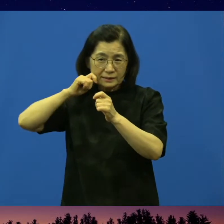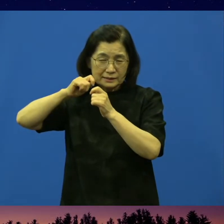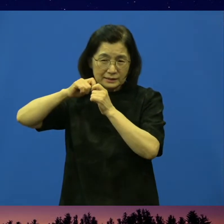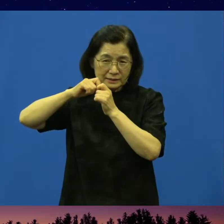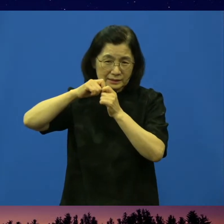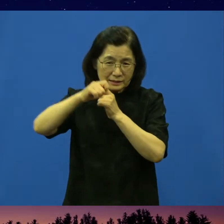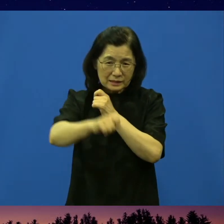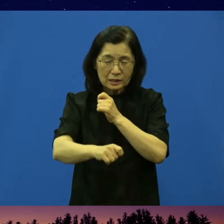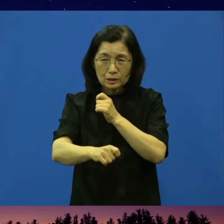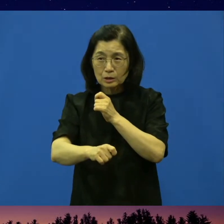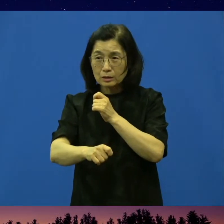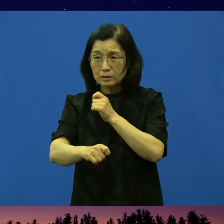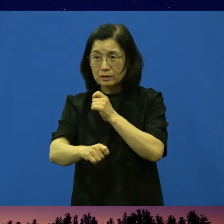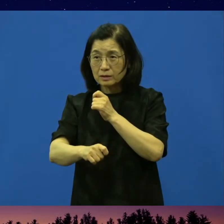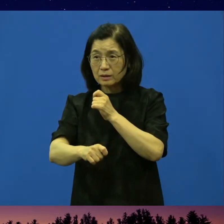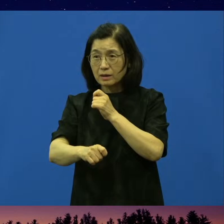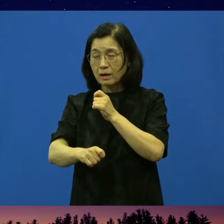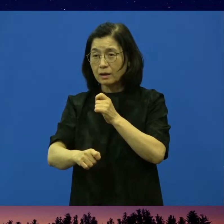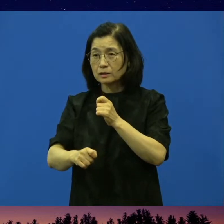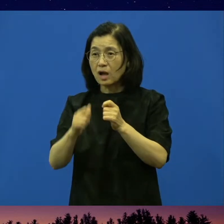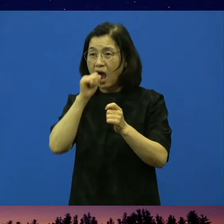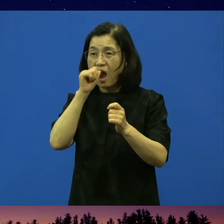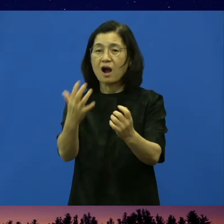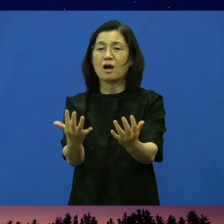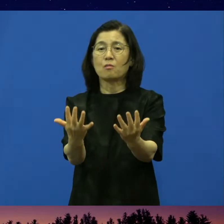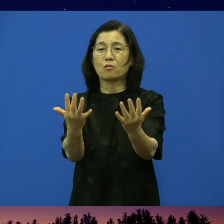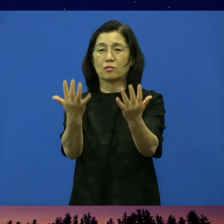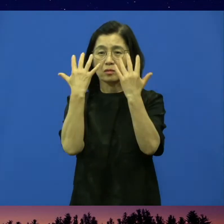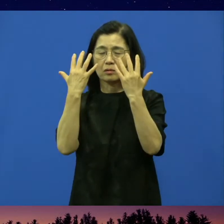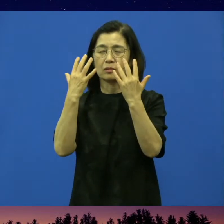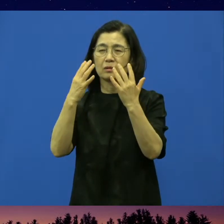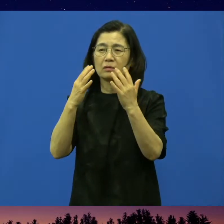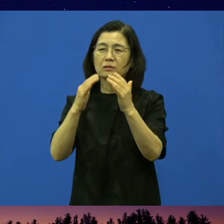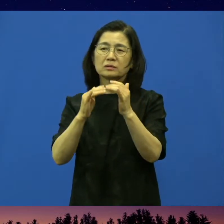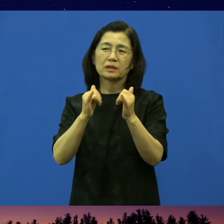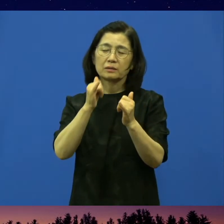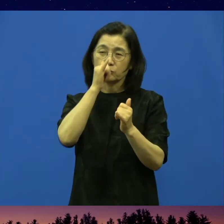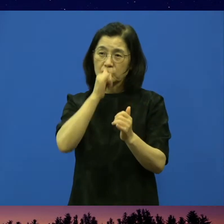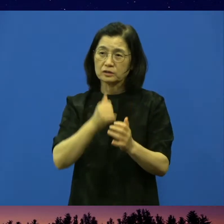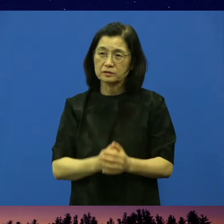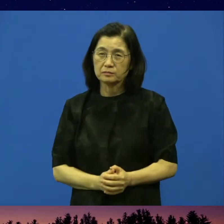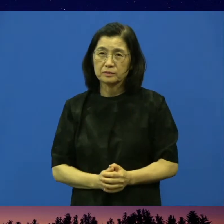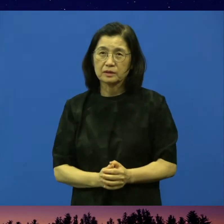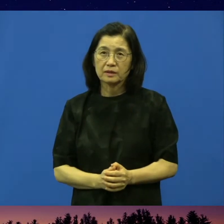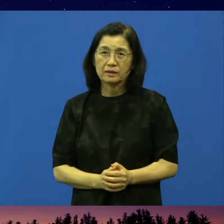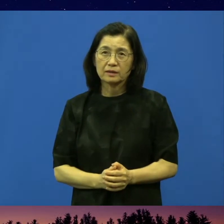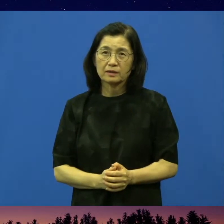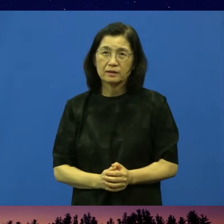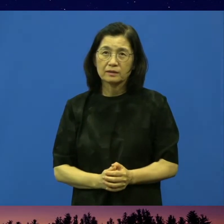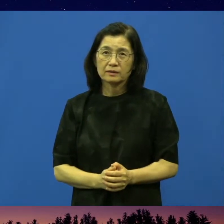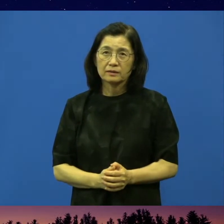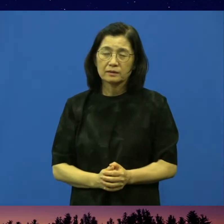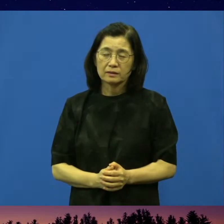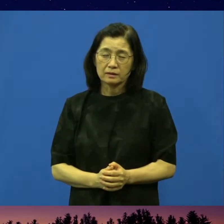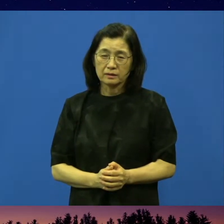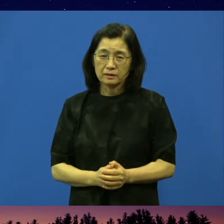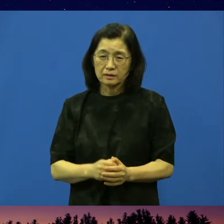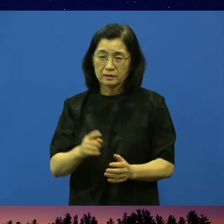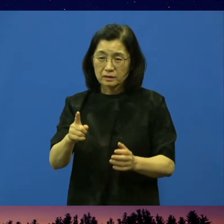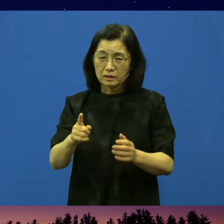원래 사기를 하려고 하는 것이 아니에요. 결코 사기범으로 몰릴 뿐이